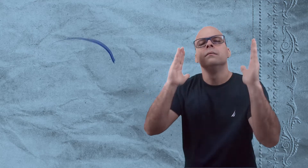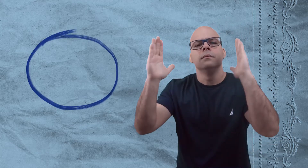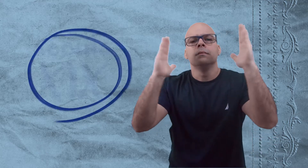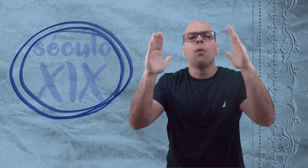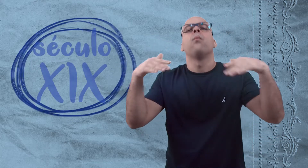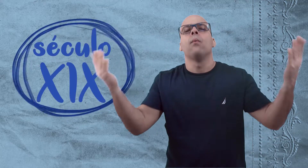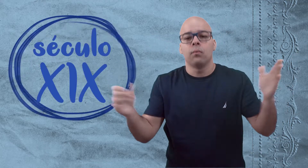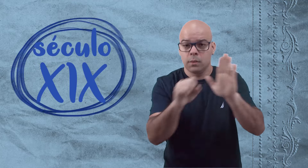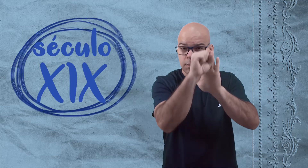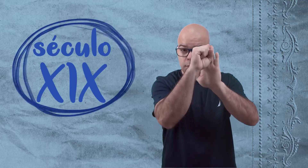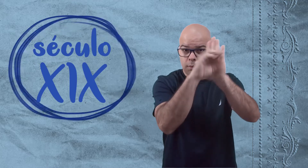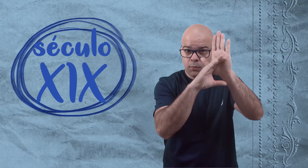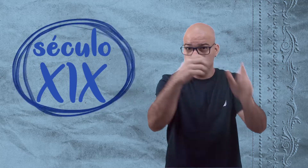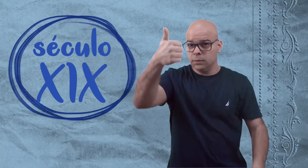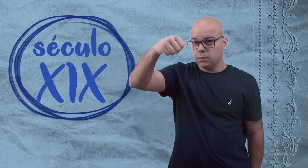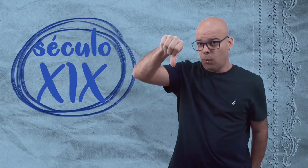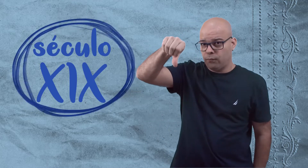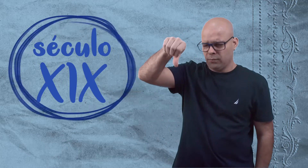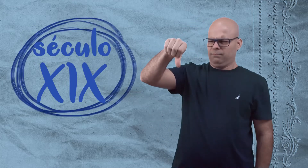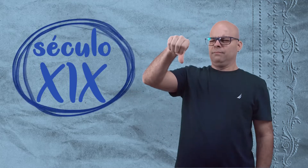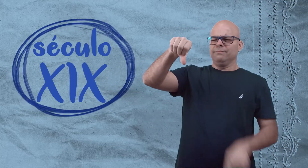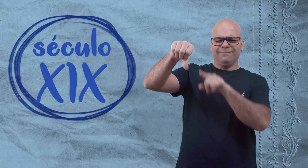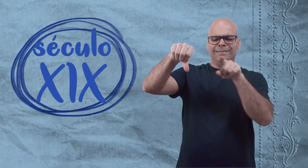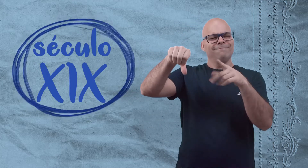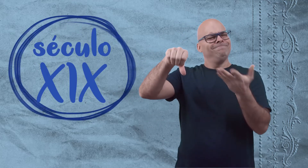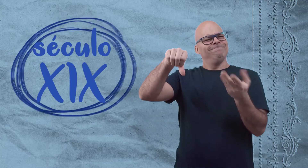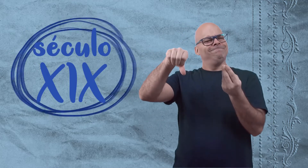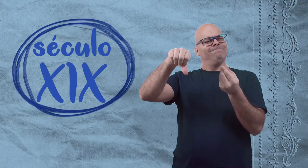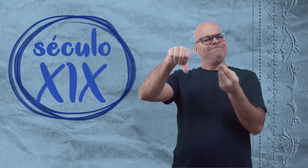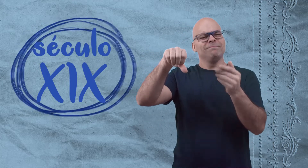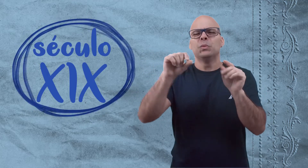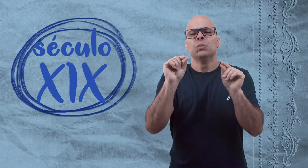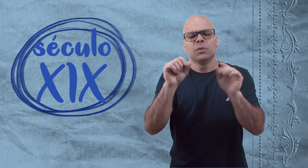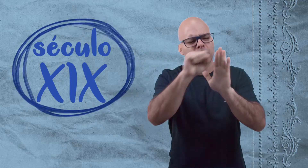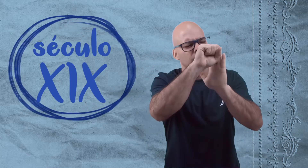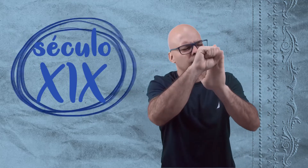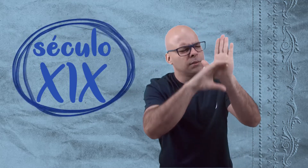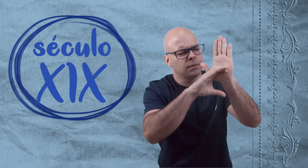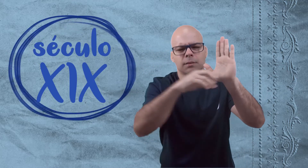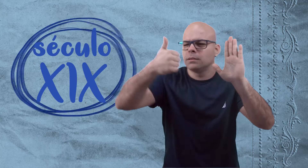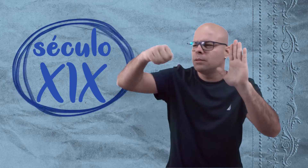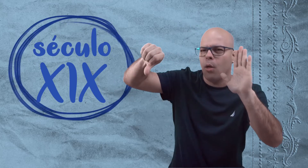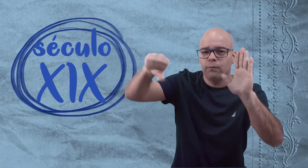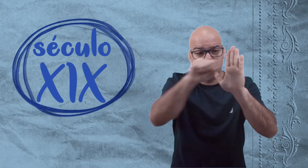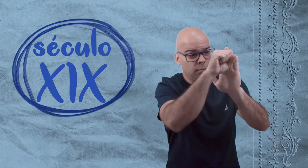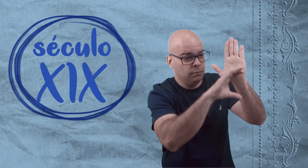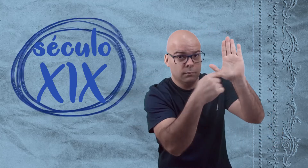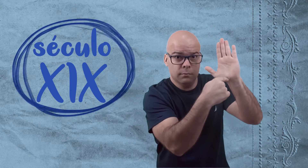século XIX. Mas o que é isso? Século XIX? Este é o